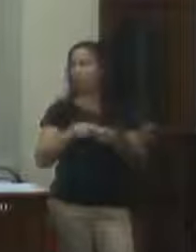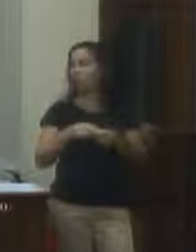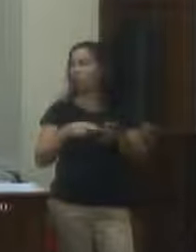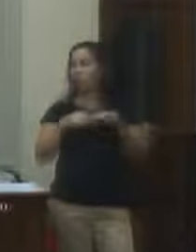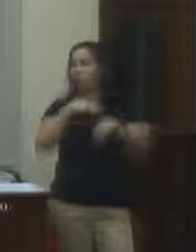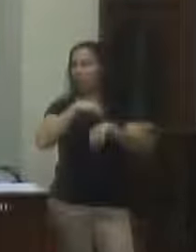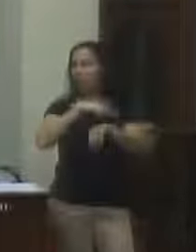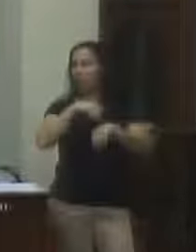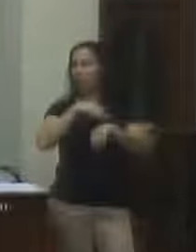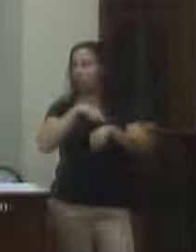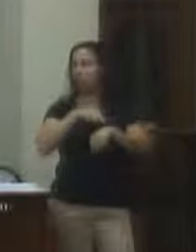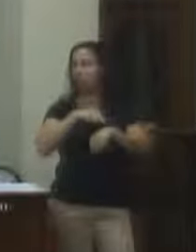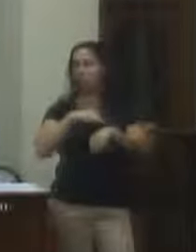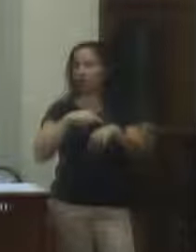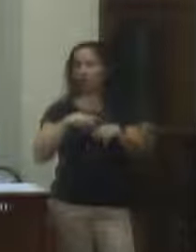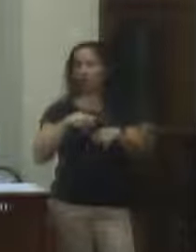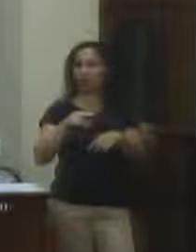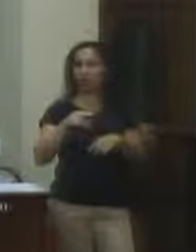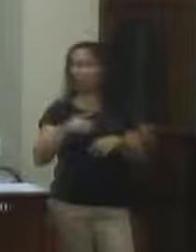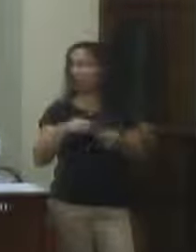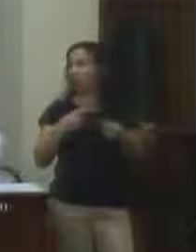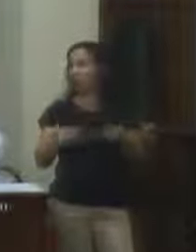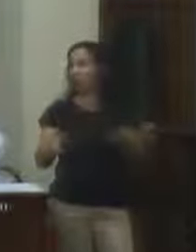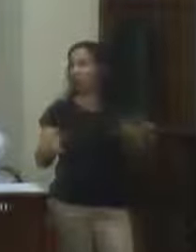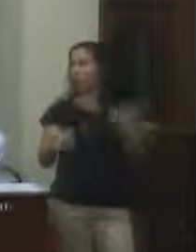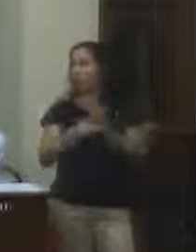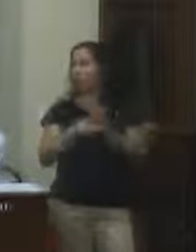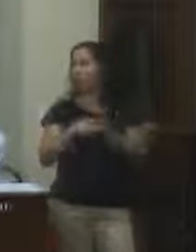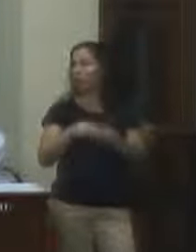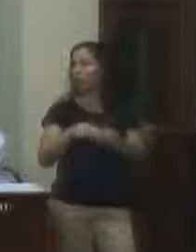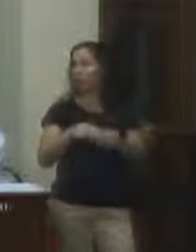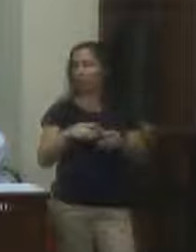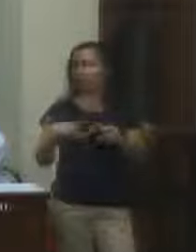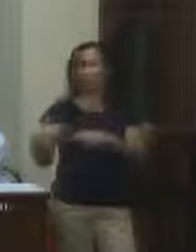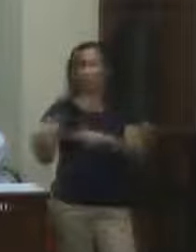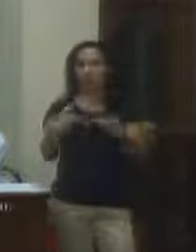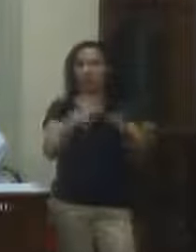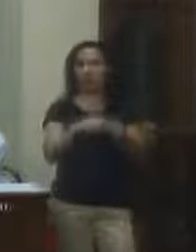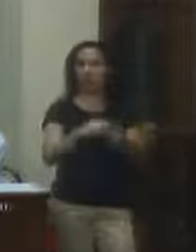horário de funcionamento de distintos